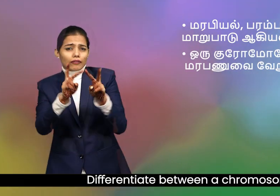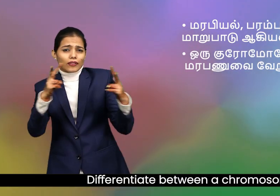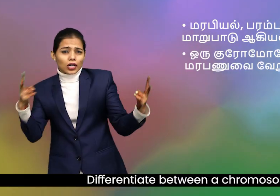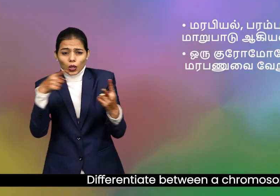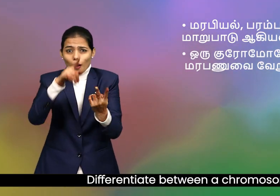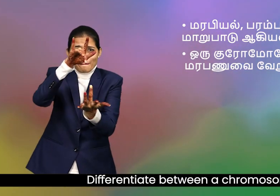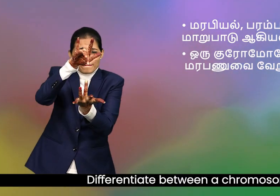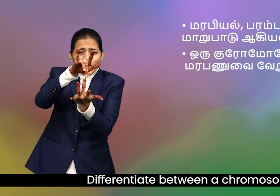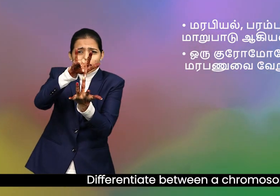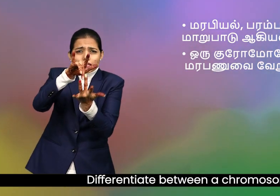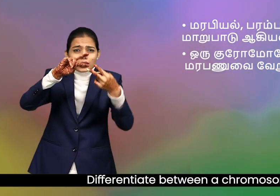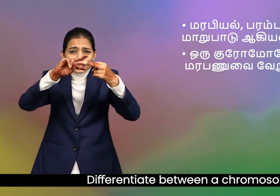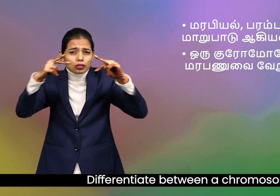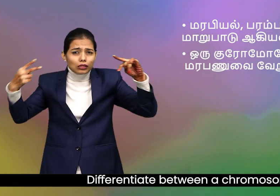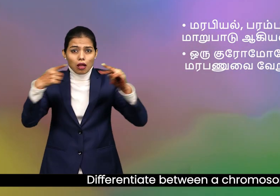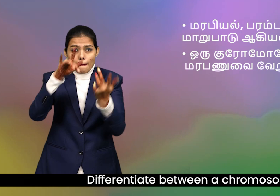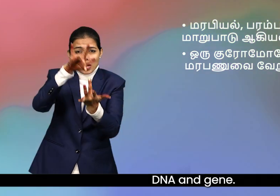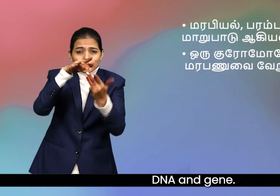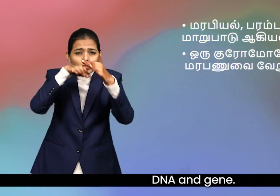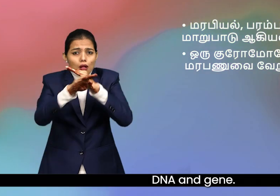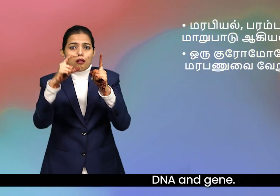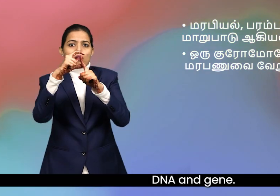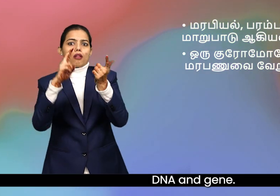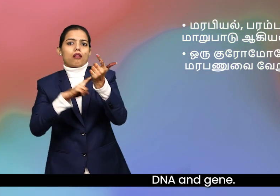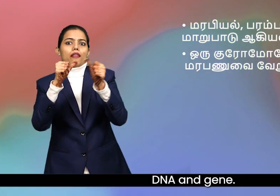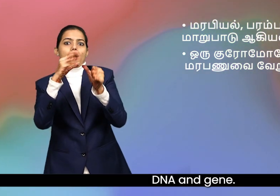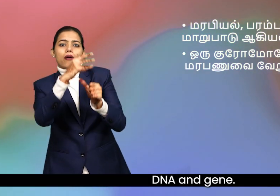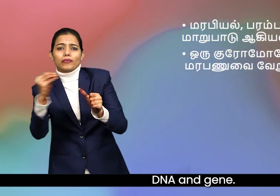நிறப்புரி, டிஎன்ஏ மற்றும் மரபணுவை வேறுபடுத்துவது,